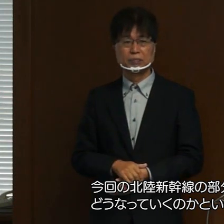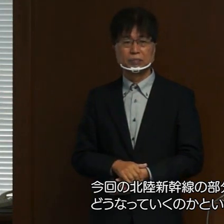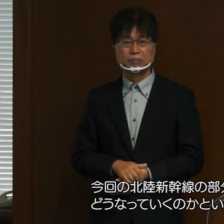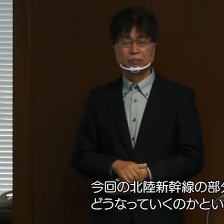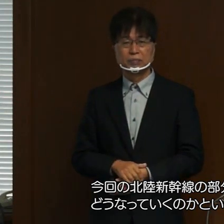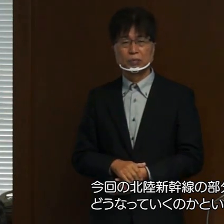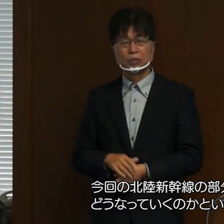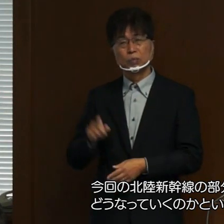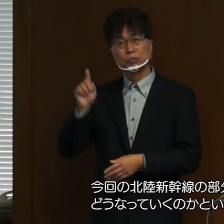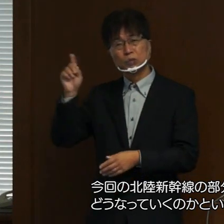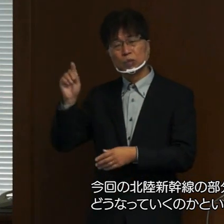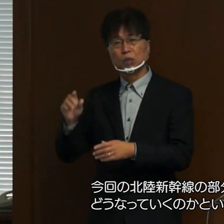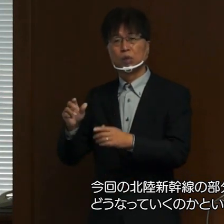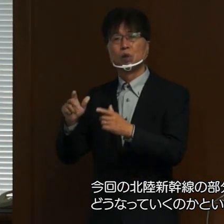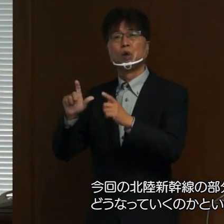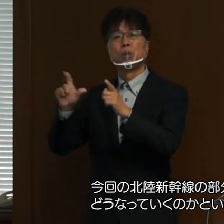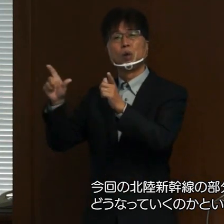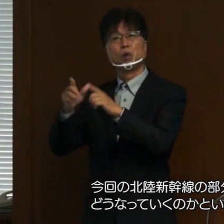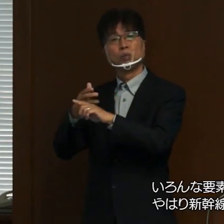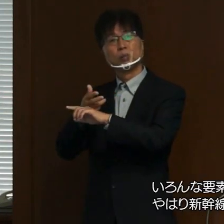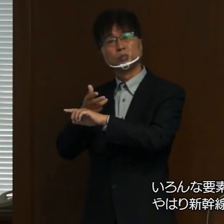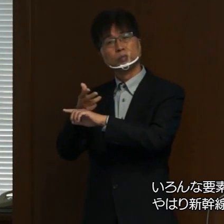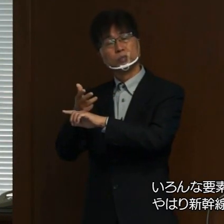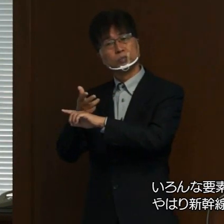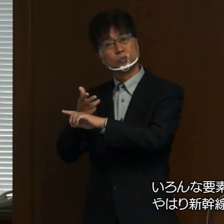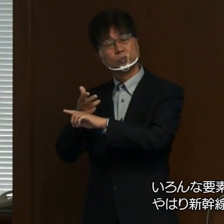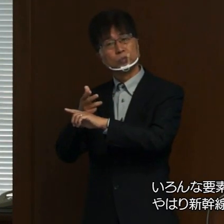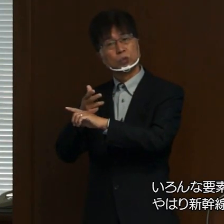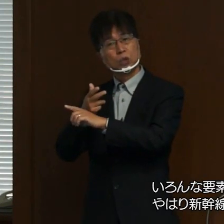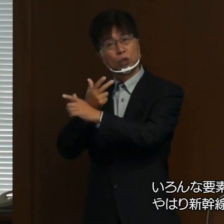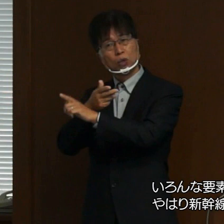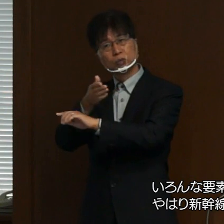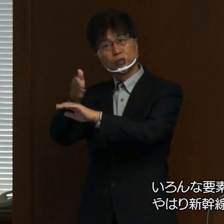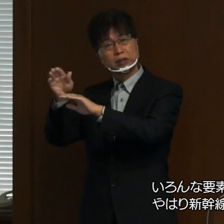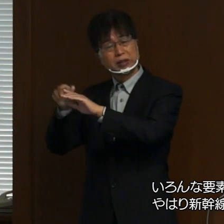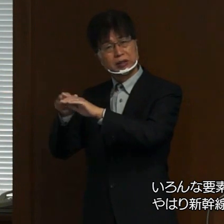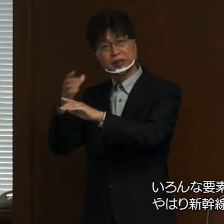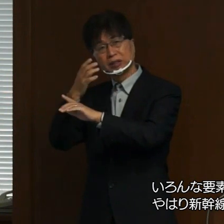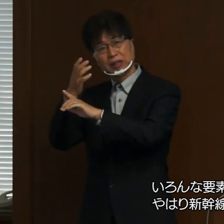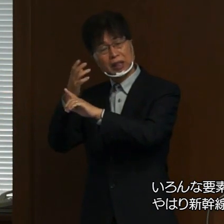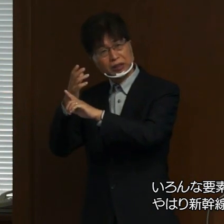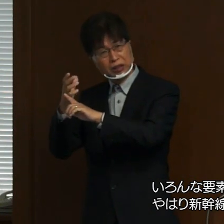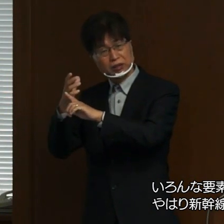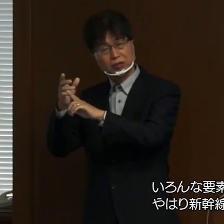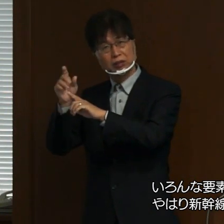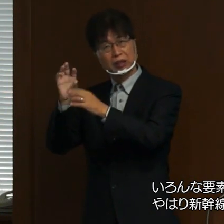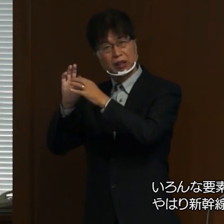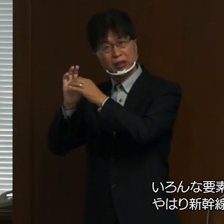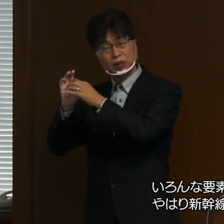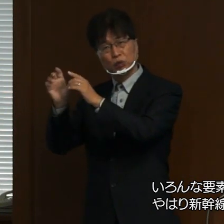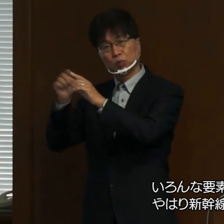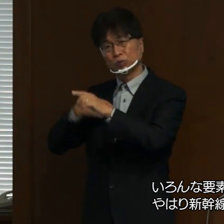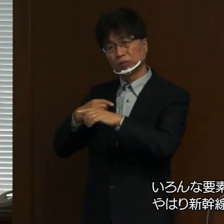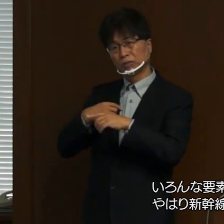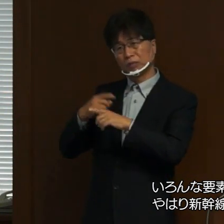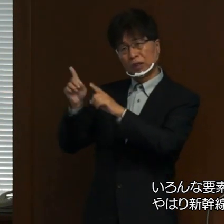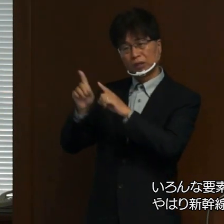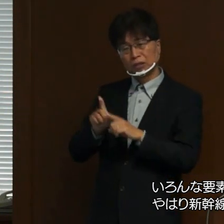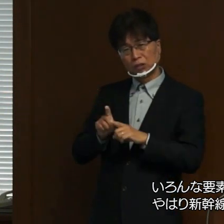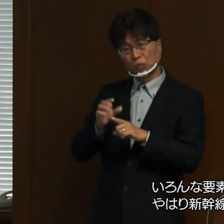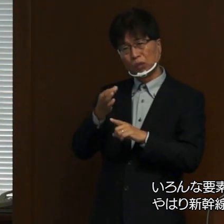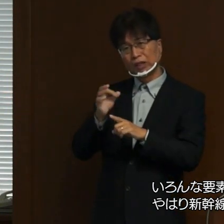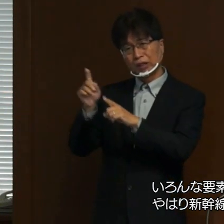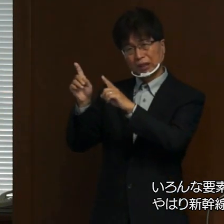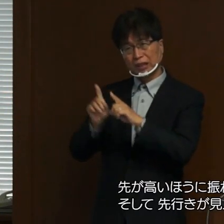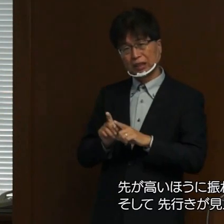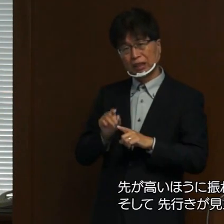料どうなっていくのかっていう話もねありますよね。まあ、いろんな要素が重なってやはり新幹線